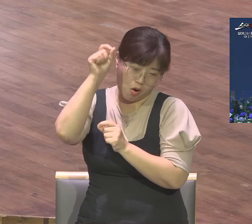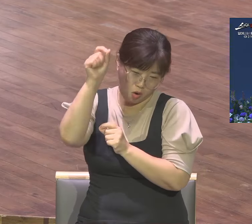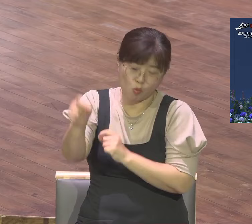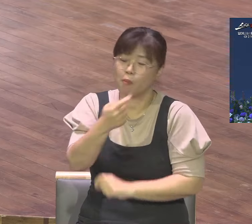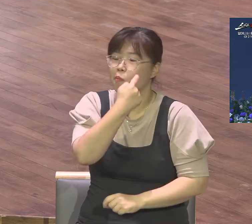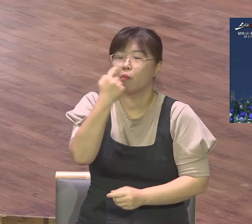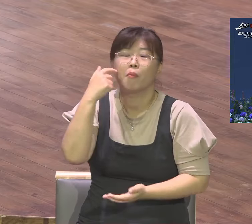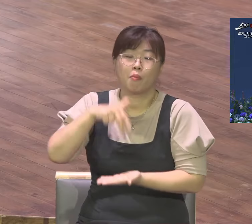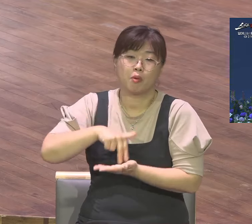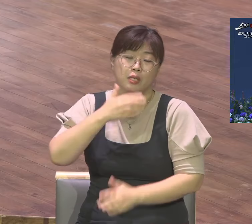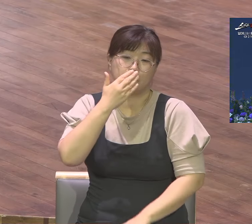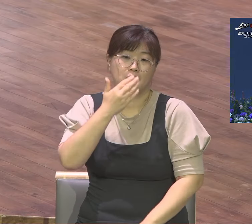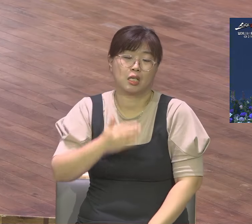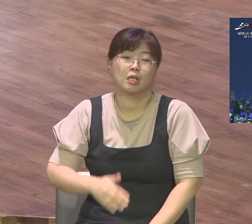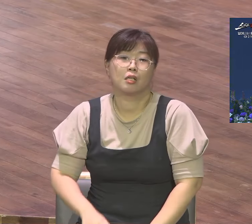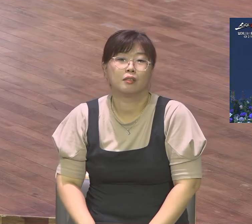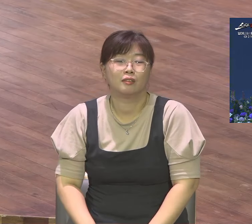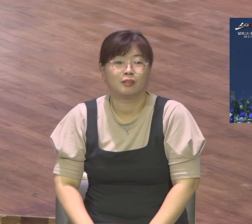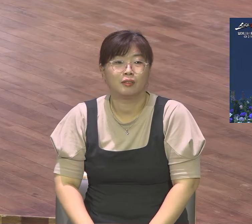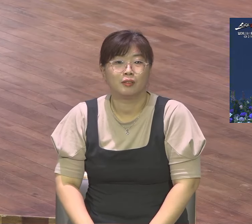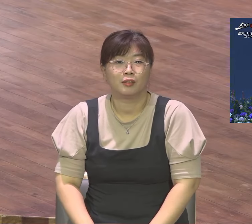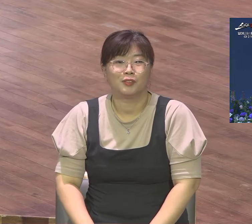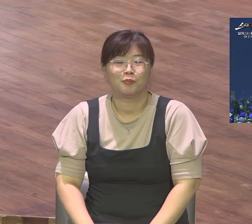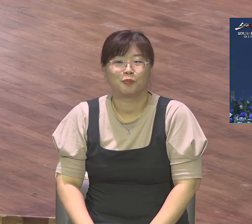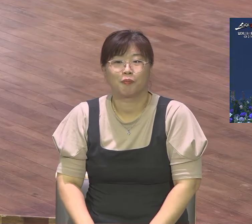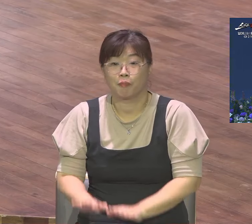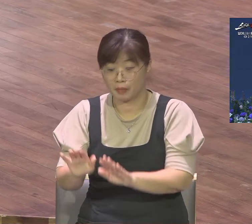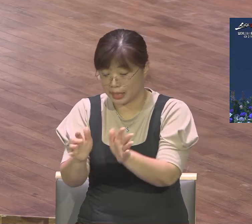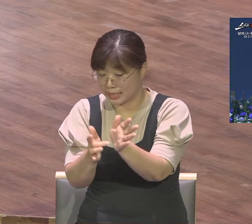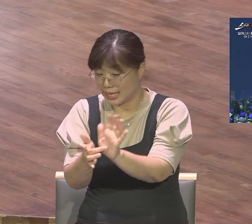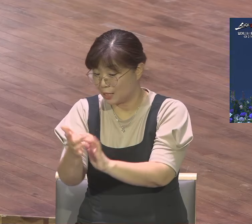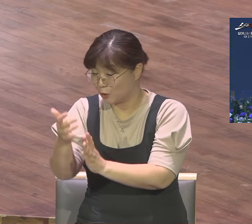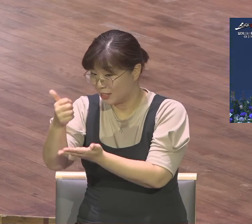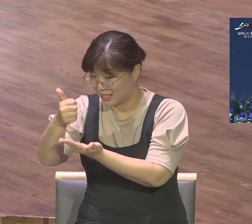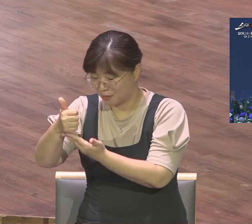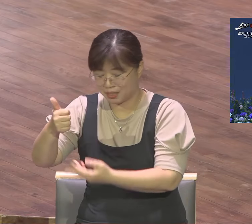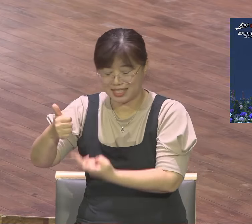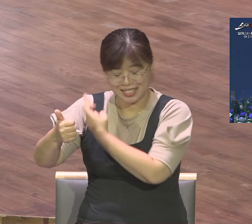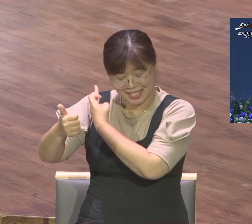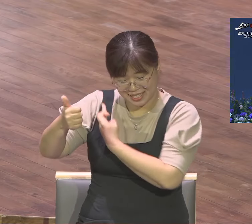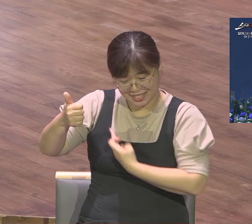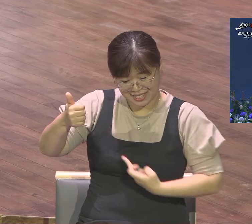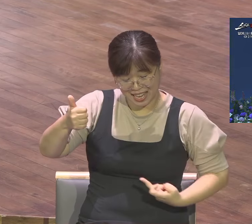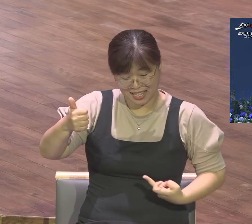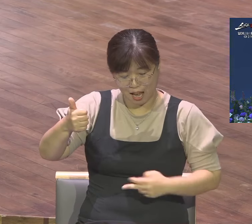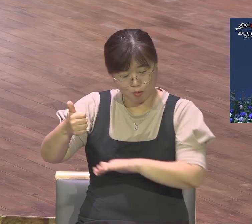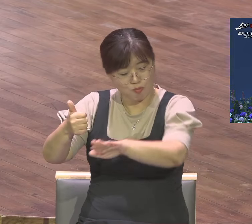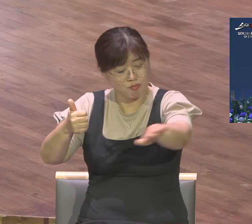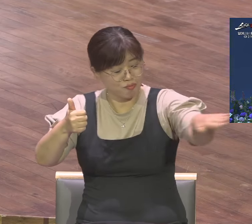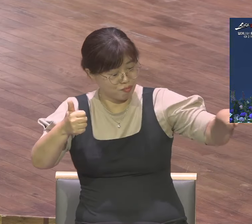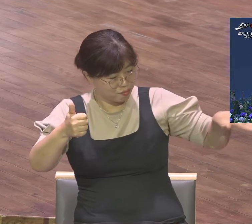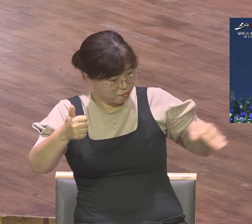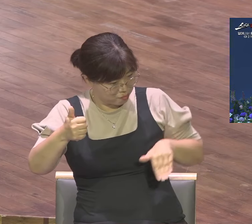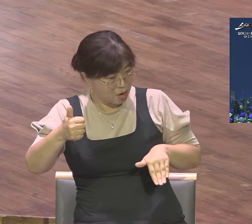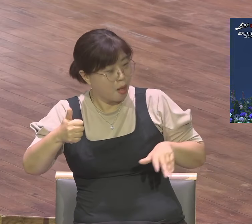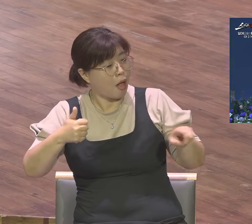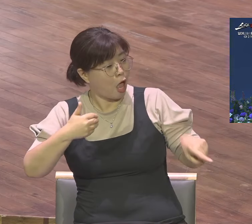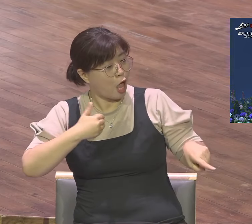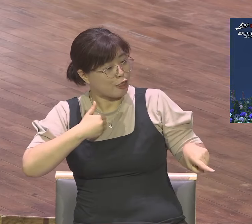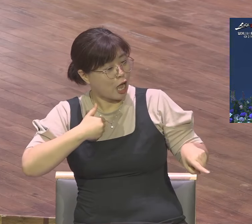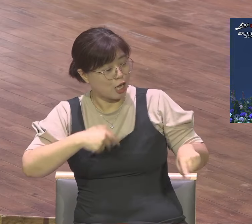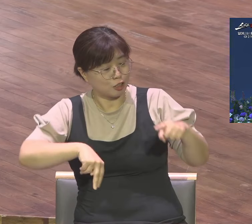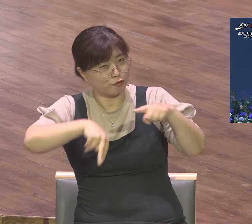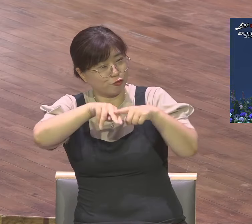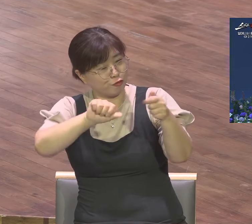예수님께서 부활승천하시면서 제자들에게 뭘 말씀하셨냐, 함께 비밀을 말씀하세요.